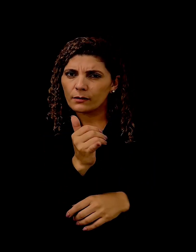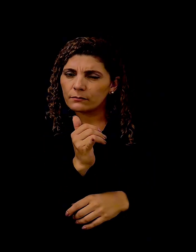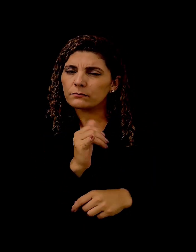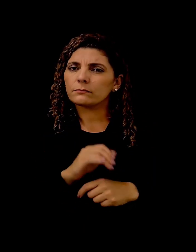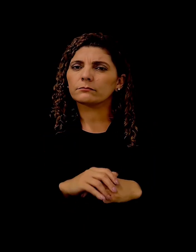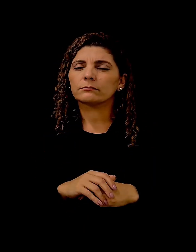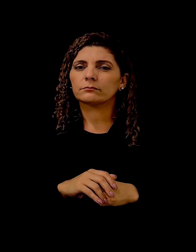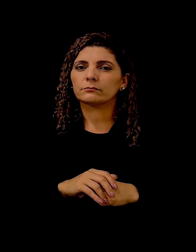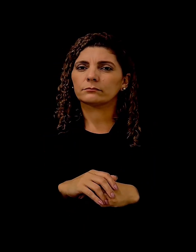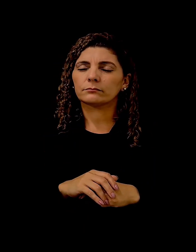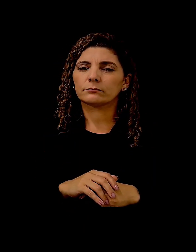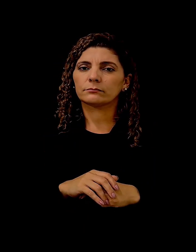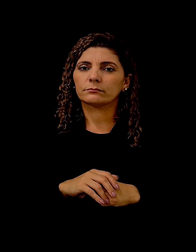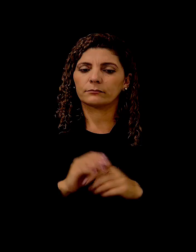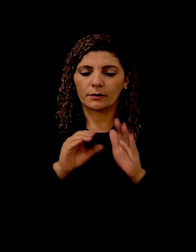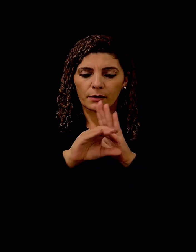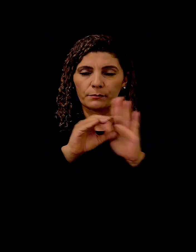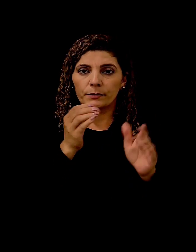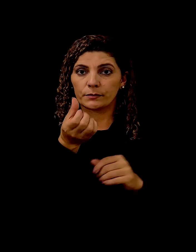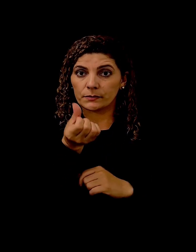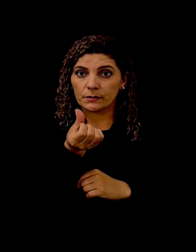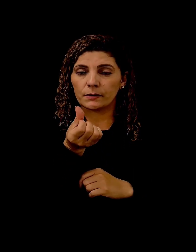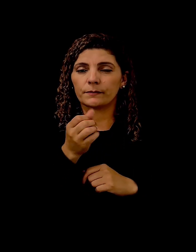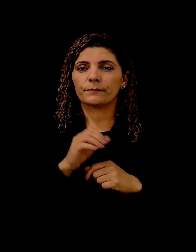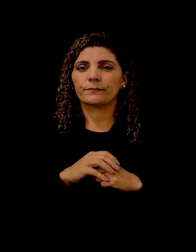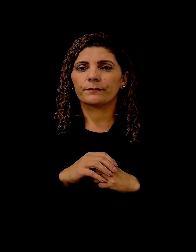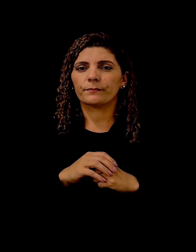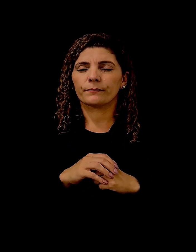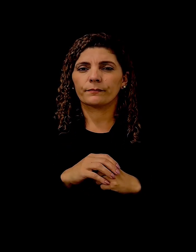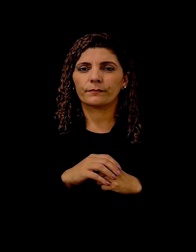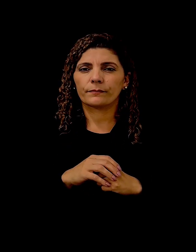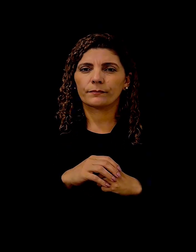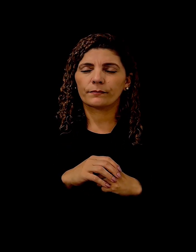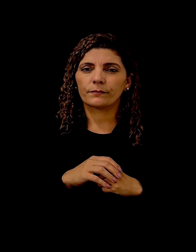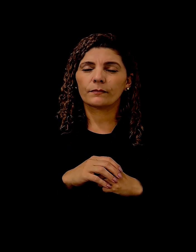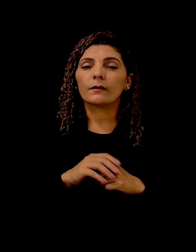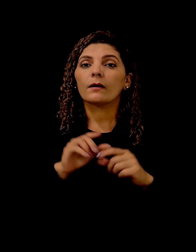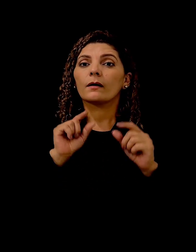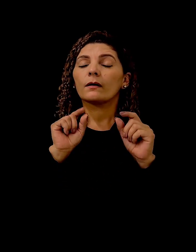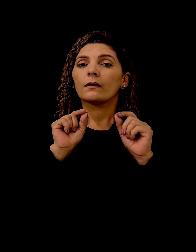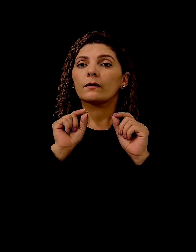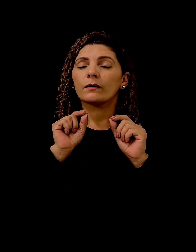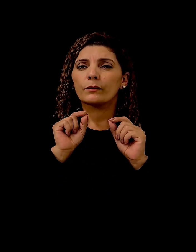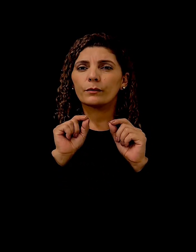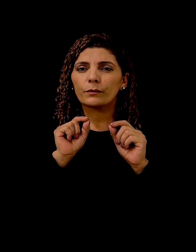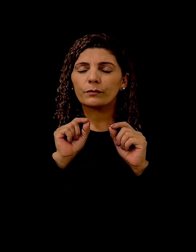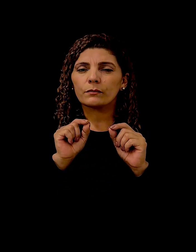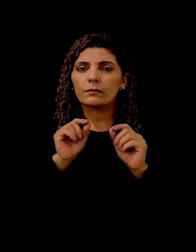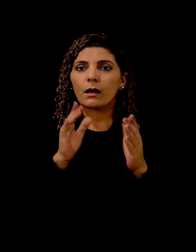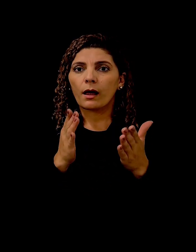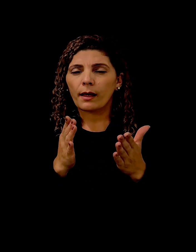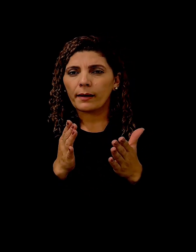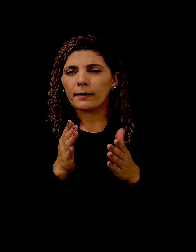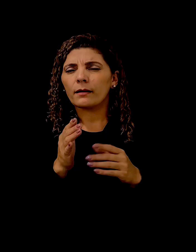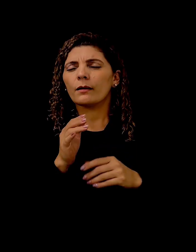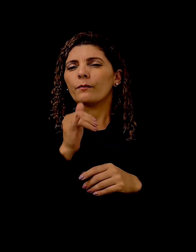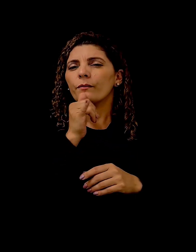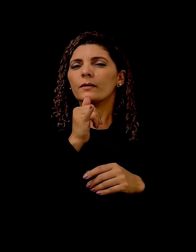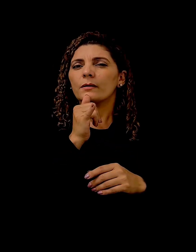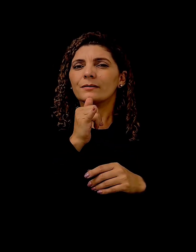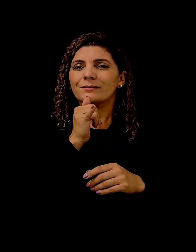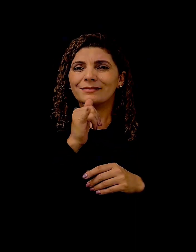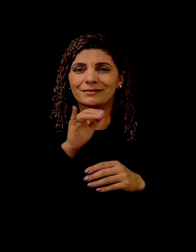versículo, capítulo 6, guardai-vos de fazer a vossa esmola diante dos homens,